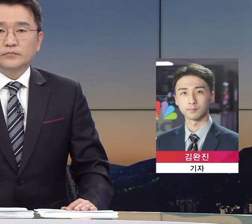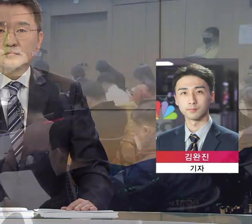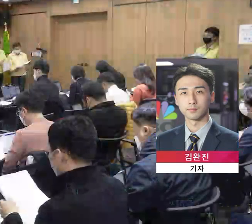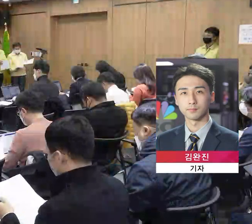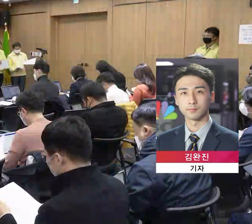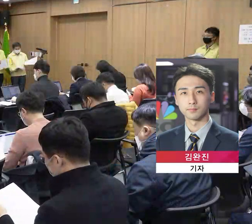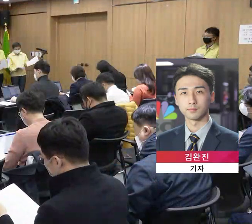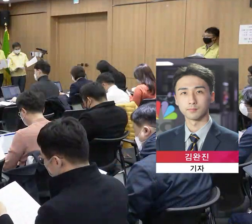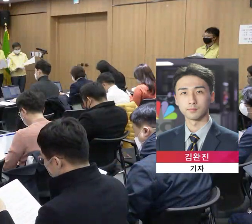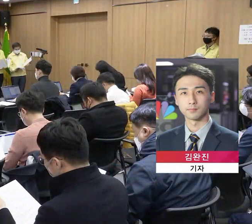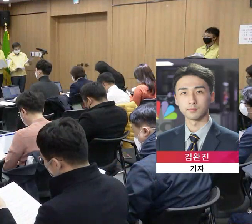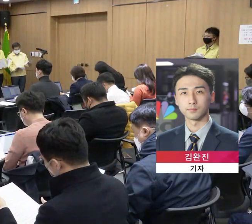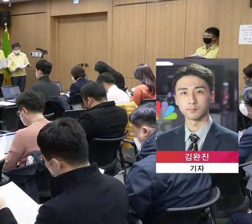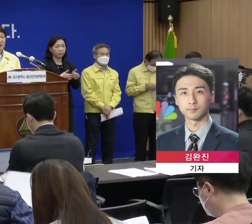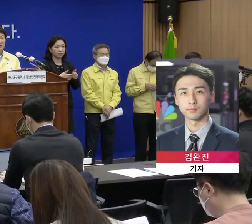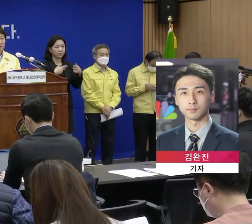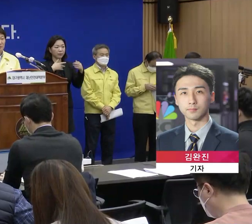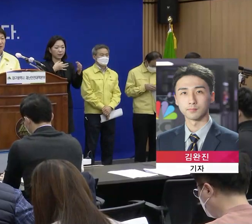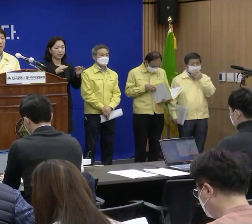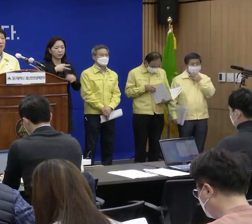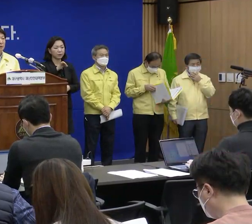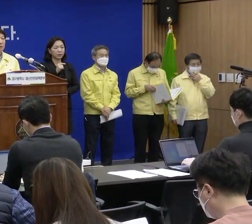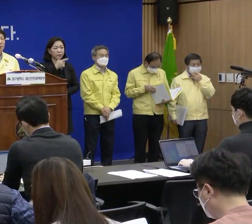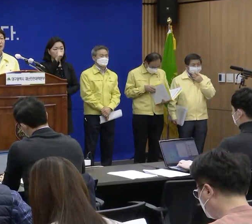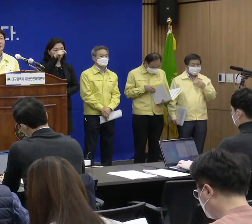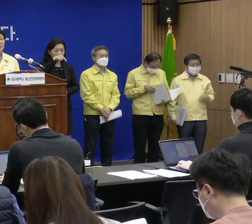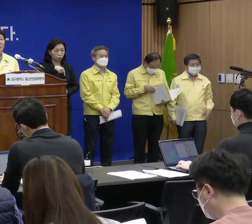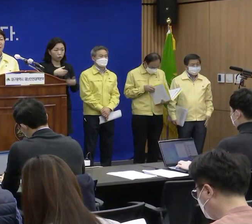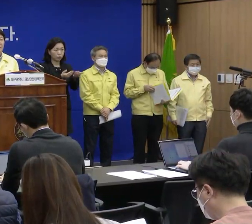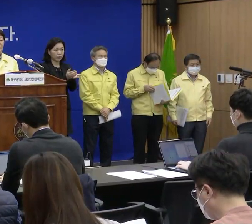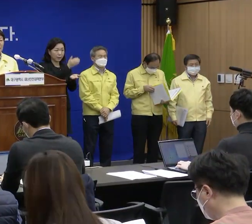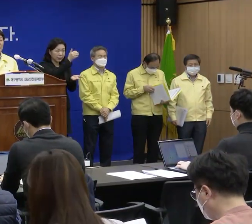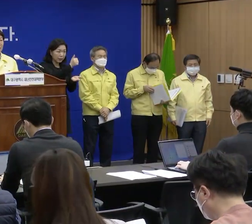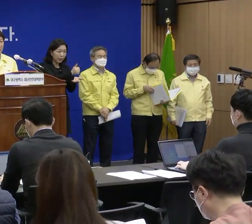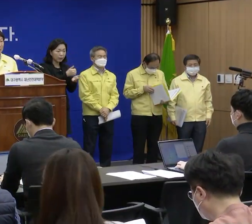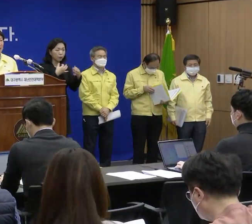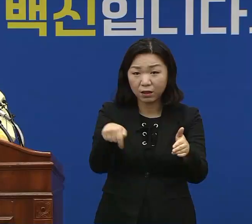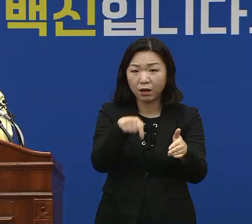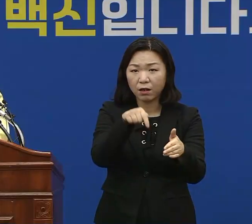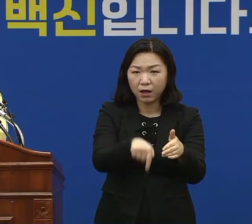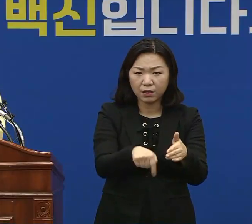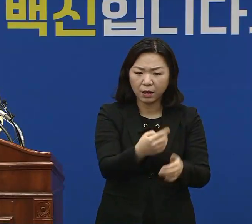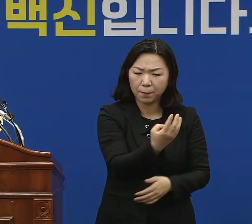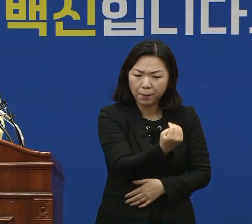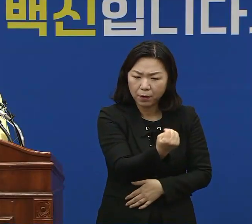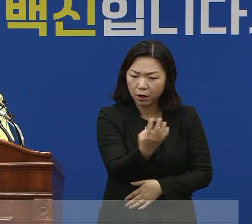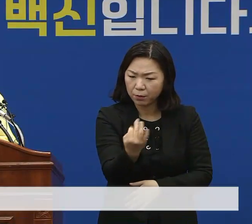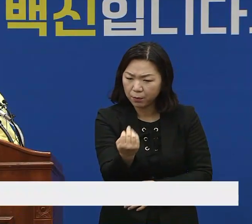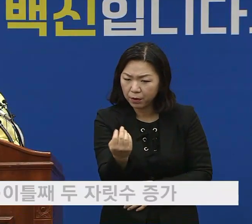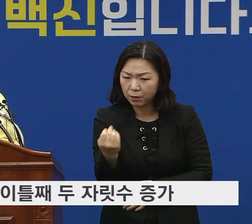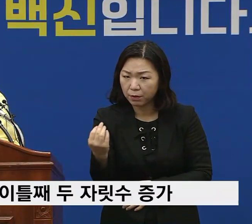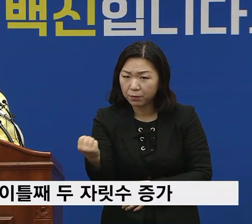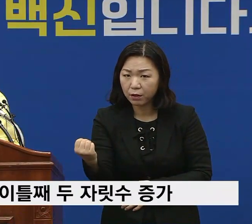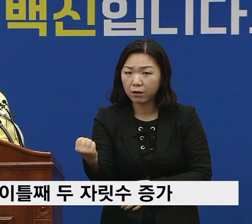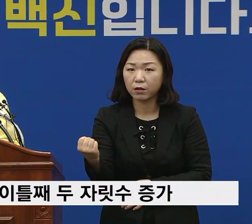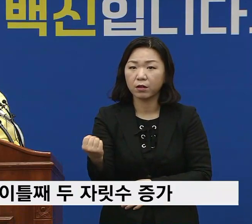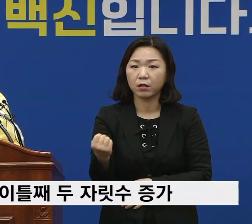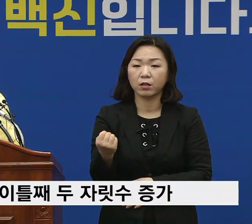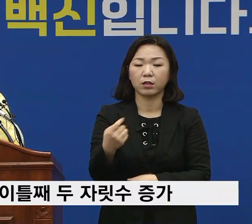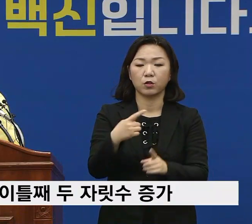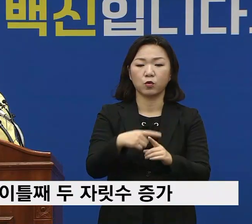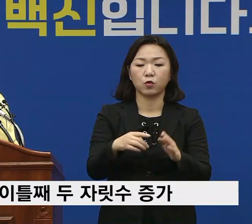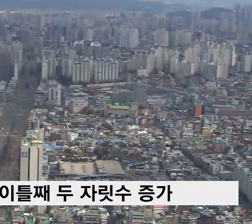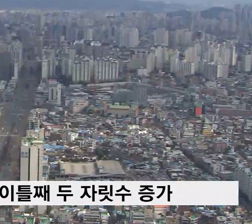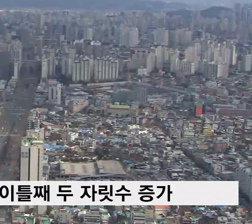늘어난 8,236명입니다. 이틀째 신규 확진자 증가폭이 70명대를 보였습니다. 사망자는 오전 0시 이후